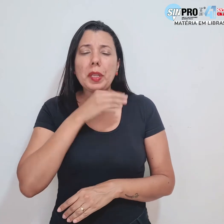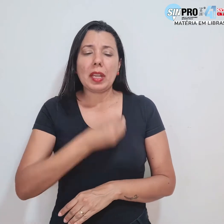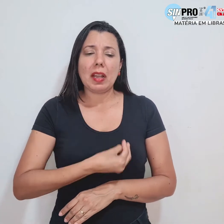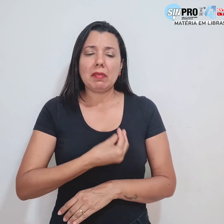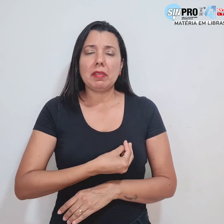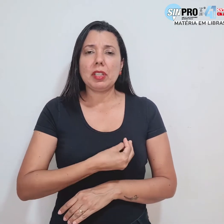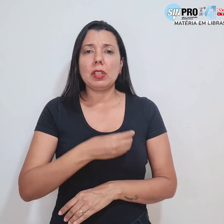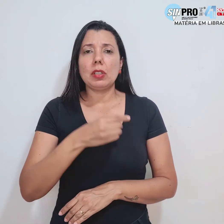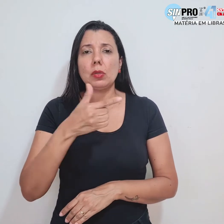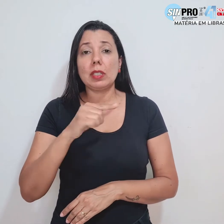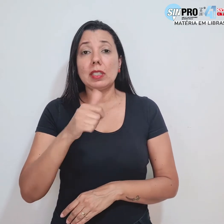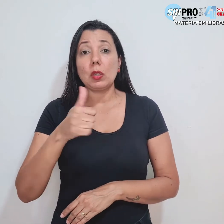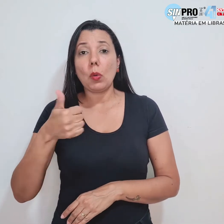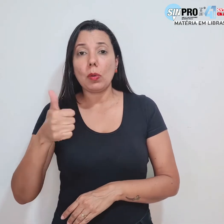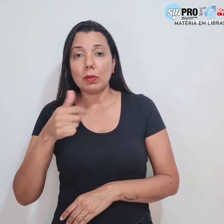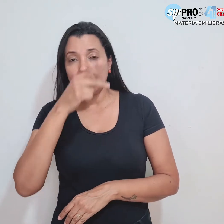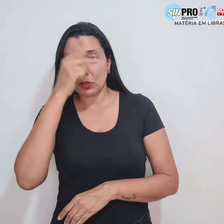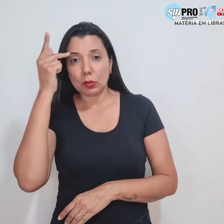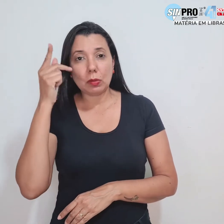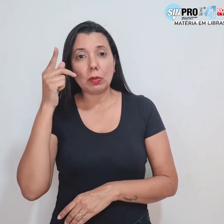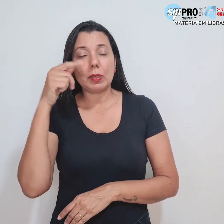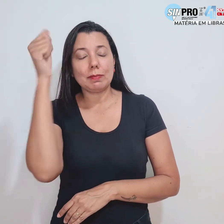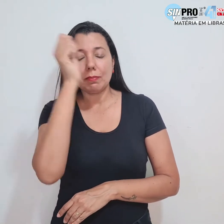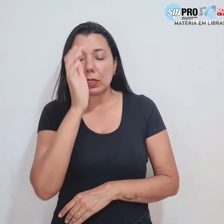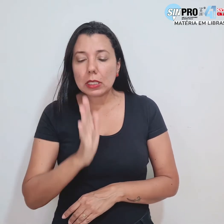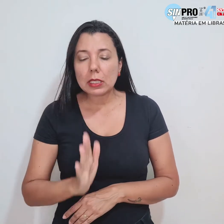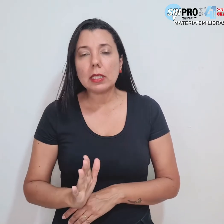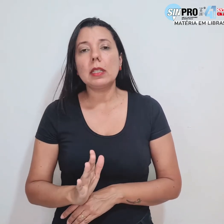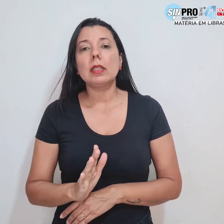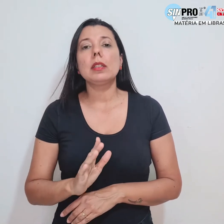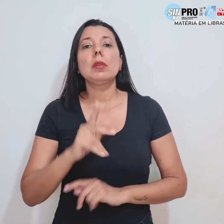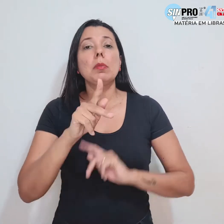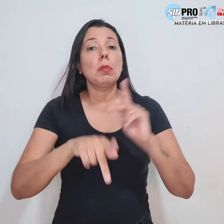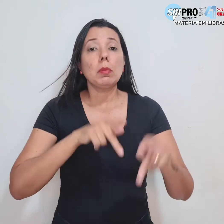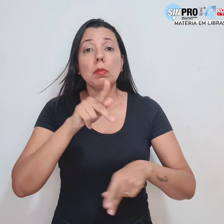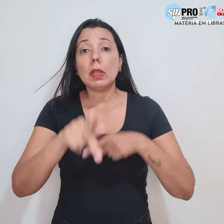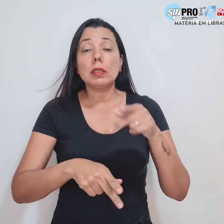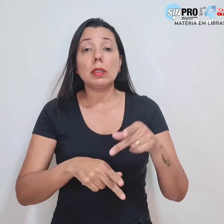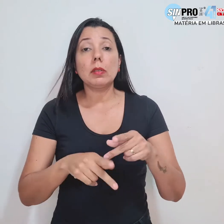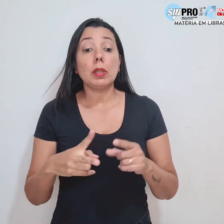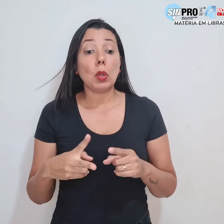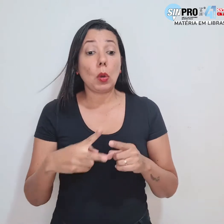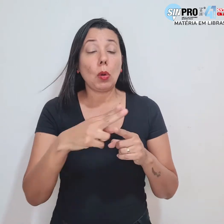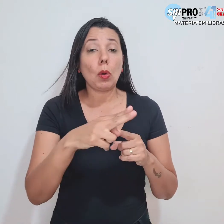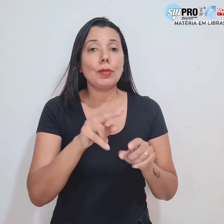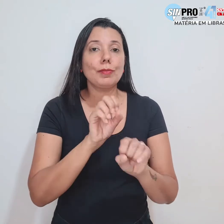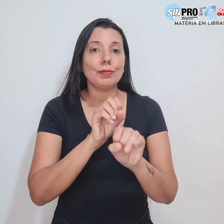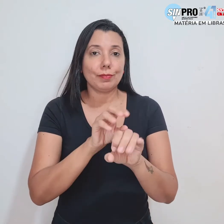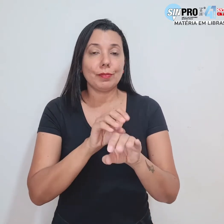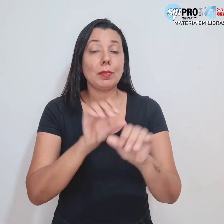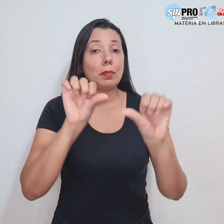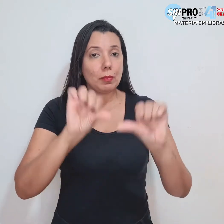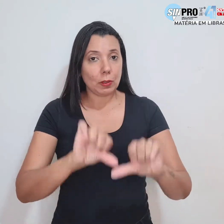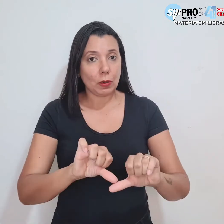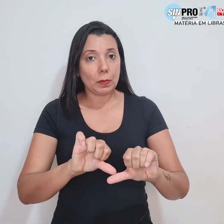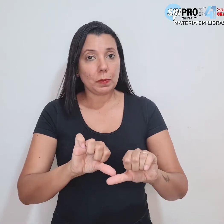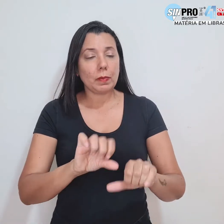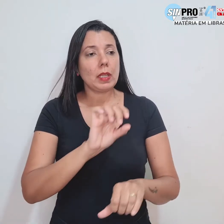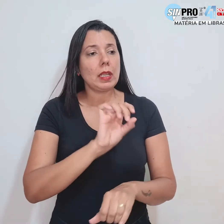vida de mais de 211 milhões de brasileiras e brasileiros, sobretudo quando o recorte é a educação. Em cada